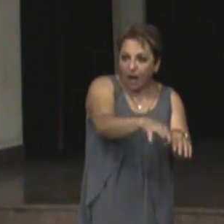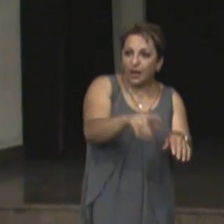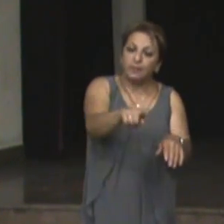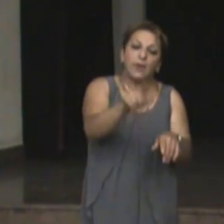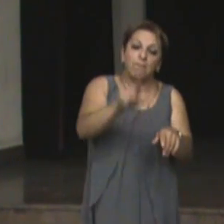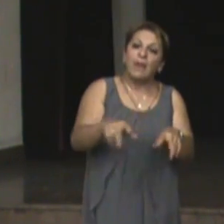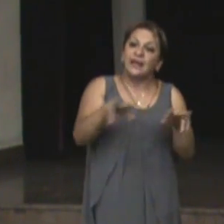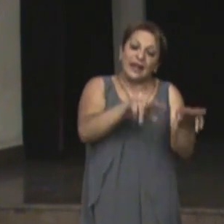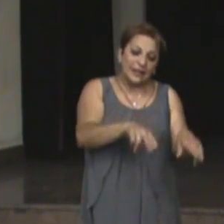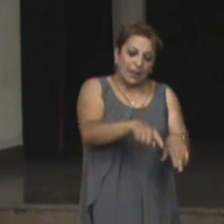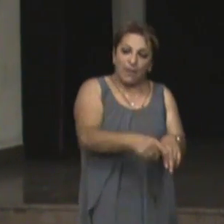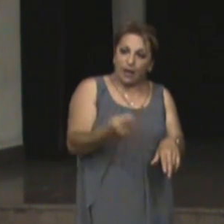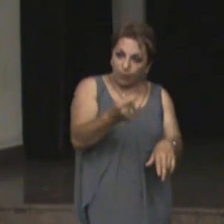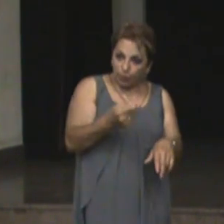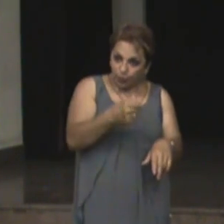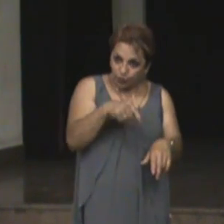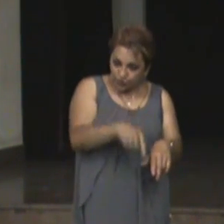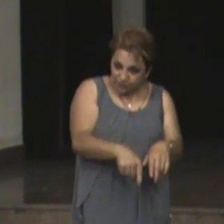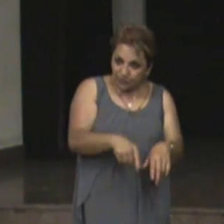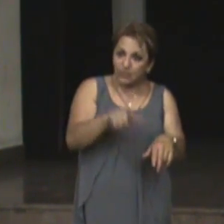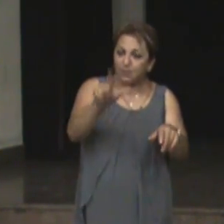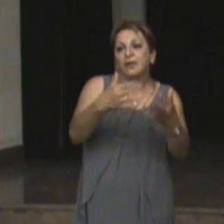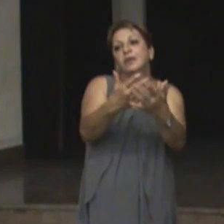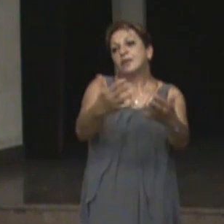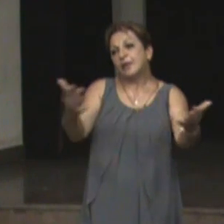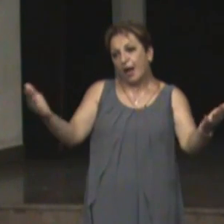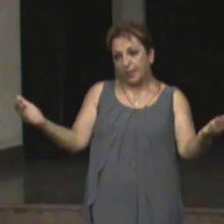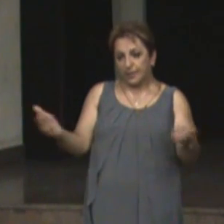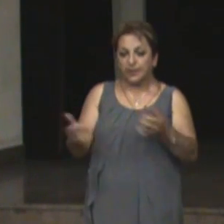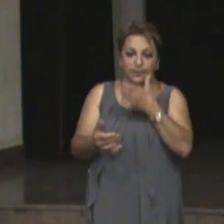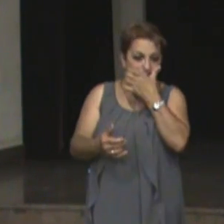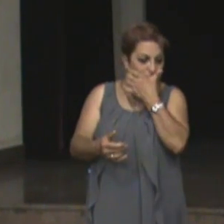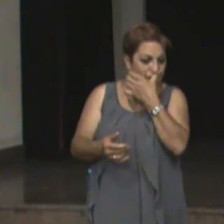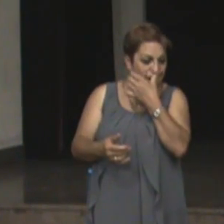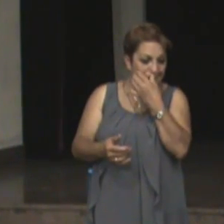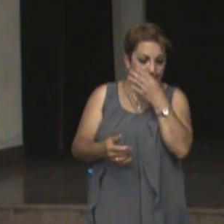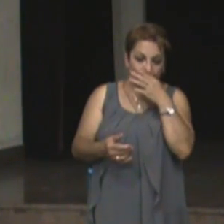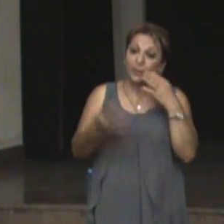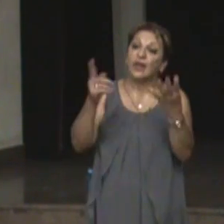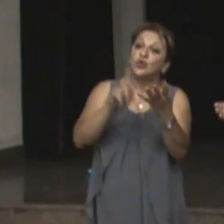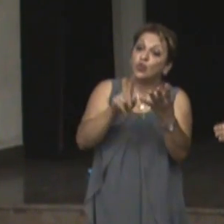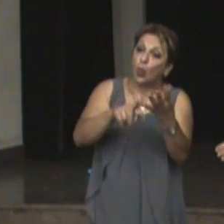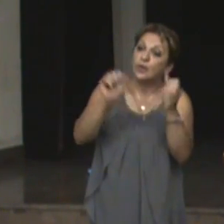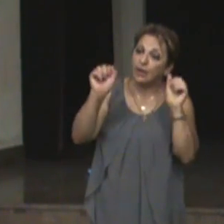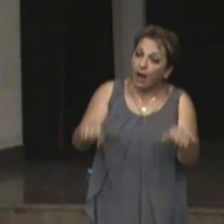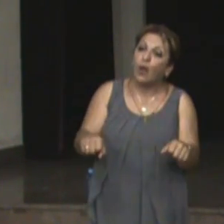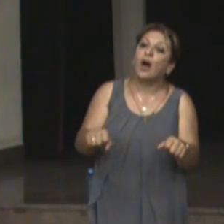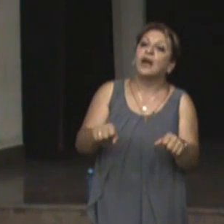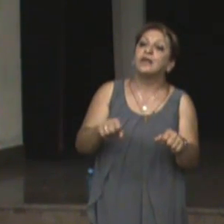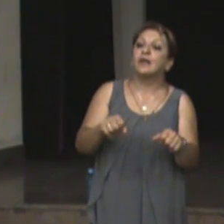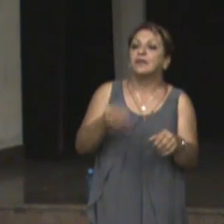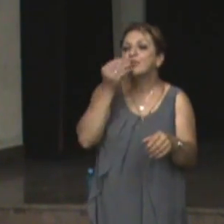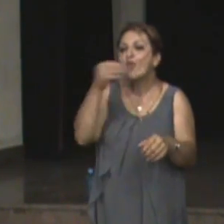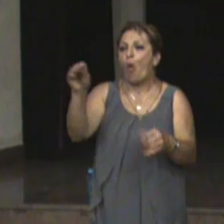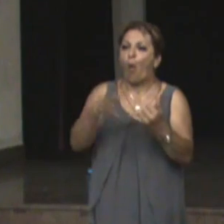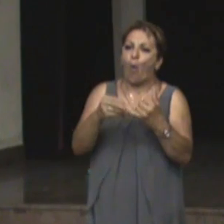տեղ ընկած է մի նման, մյուս մարդը լինի փշերի մեջ ընկած է մի նման, և չորրորդը կարող է լինել